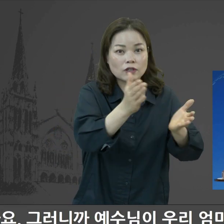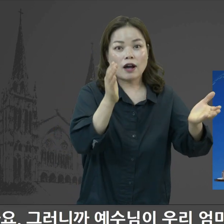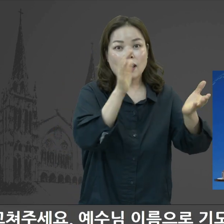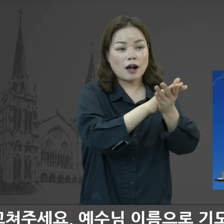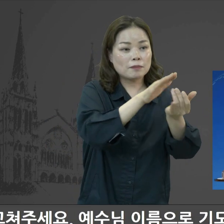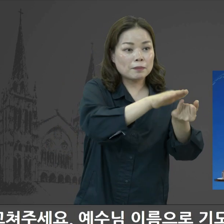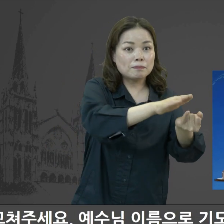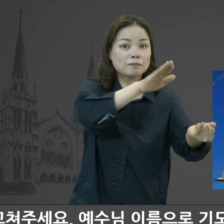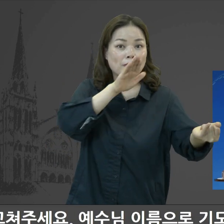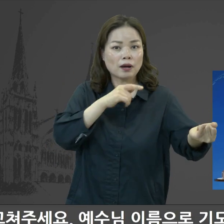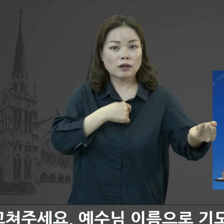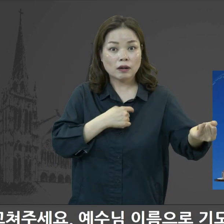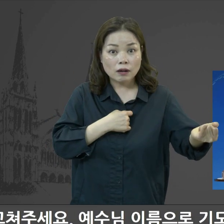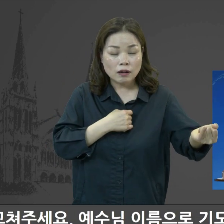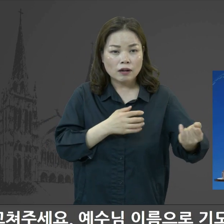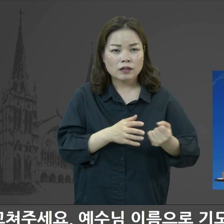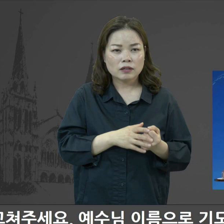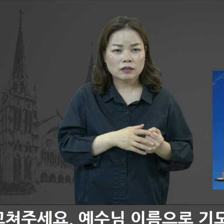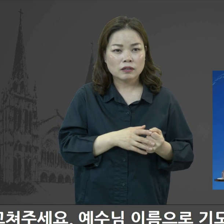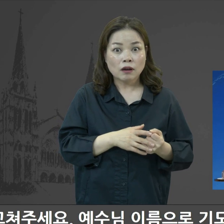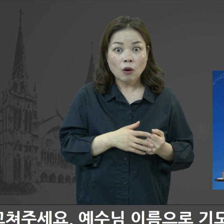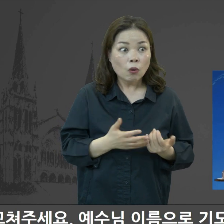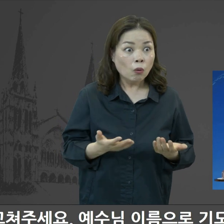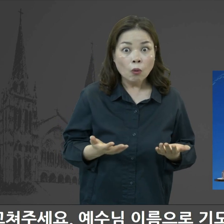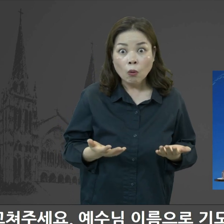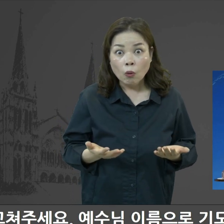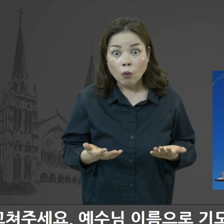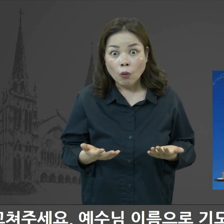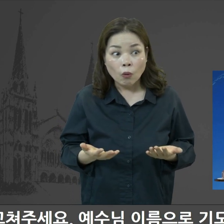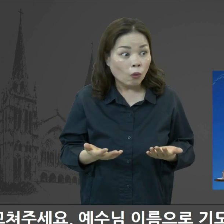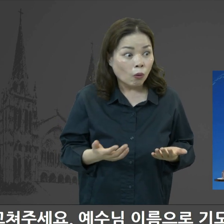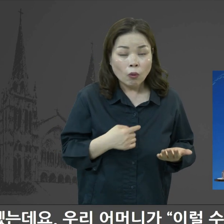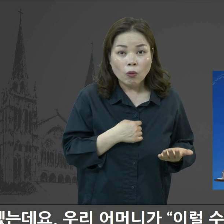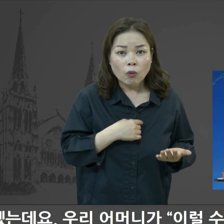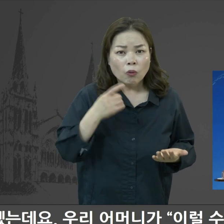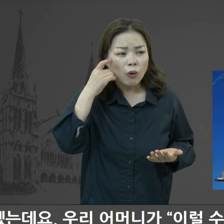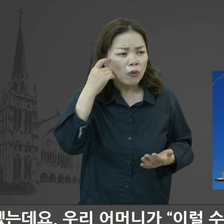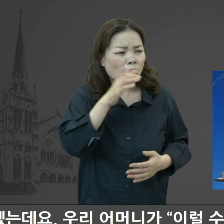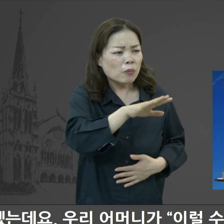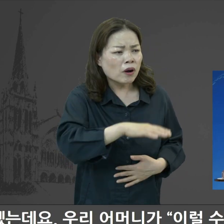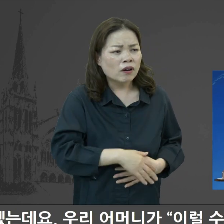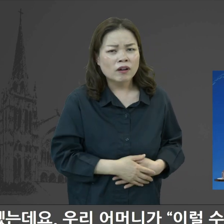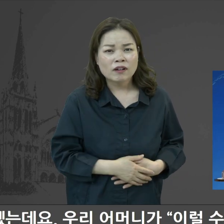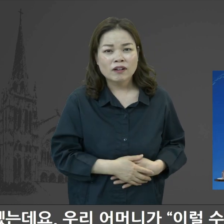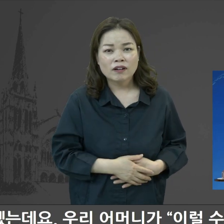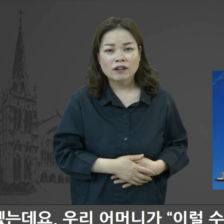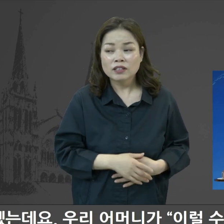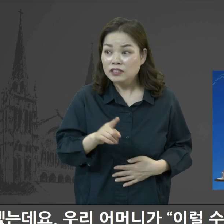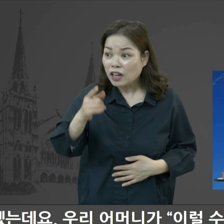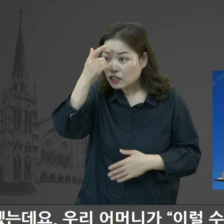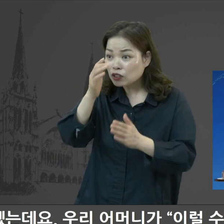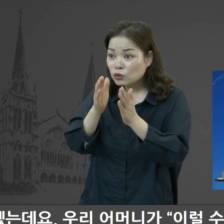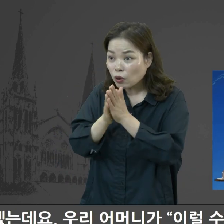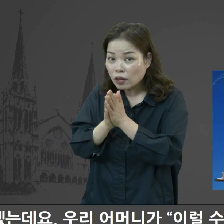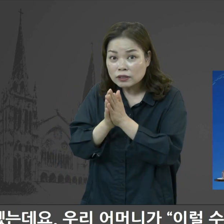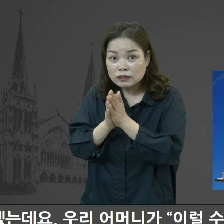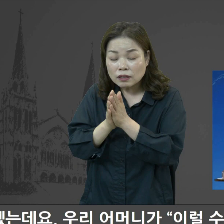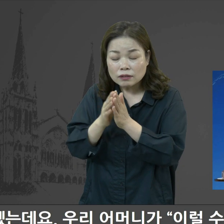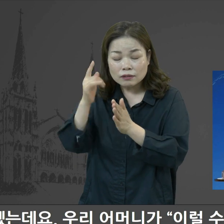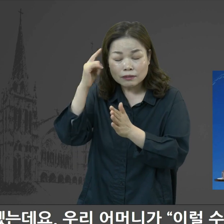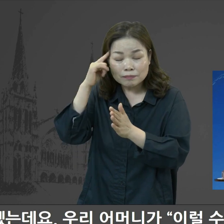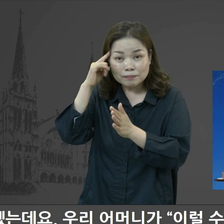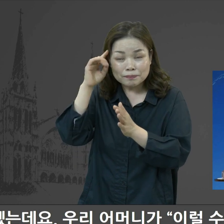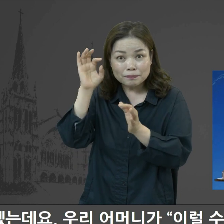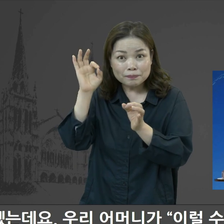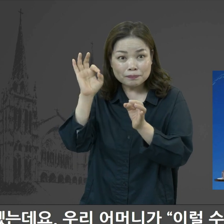딱 댔는데요 우리 어머니가 이럴 수가 세상에 이러는 거예요. 그래서 내가 왜요 엄마? 그랬더니 네가 기도하는데